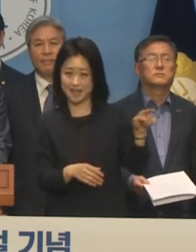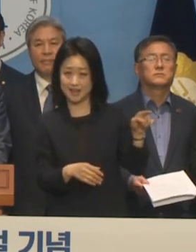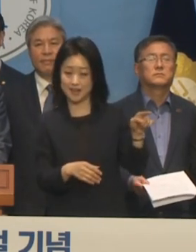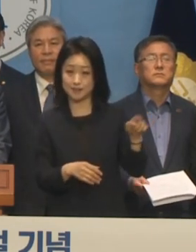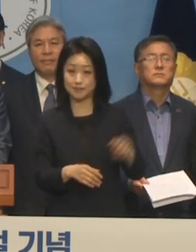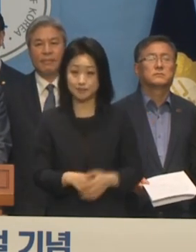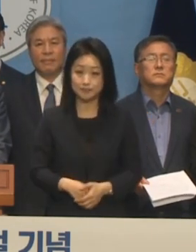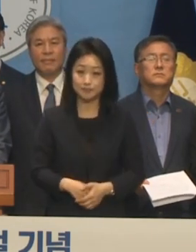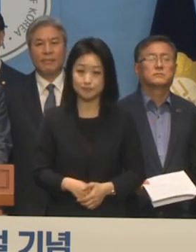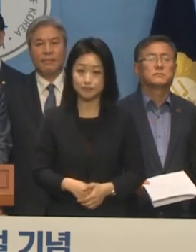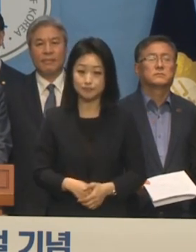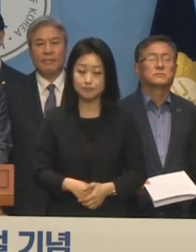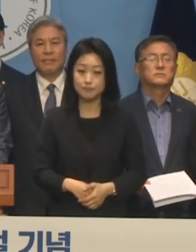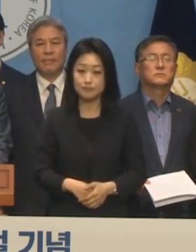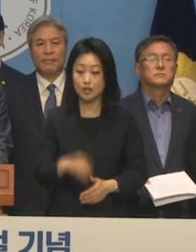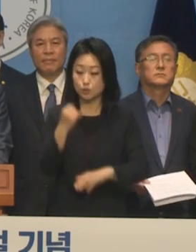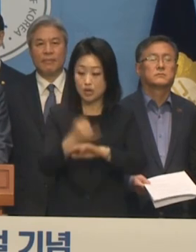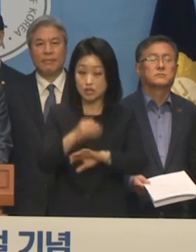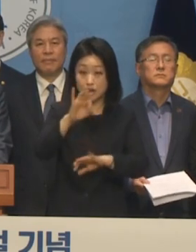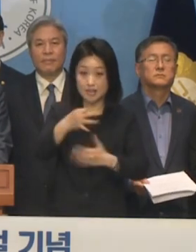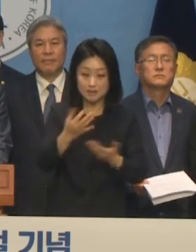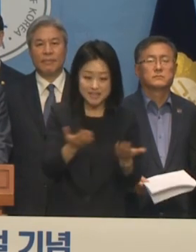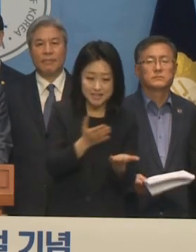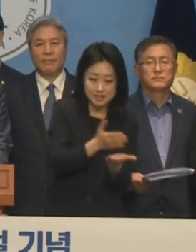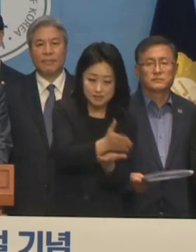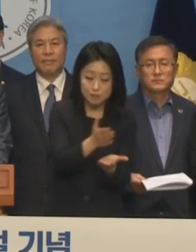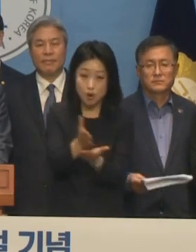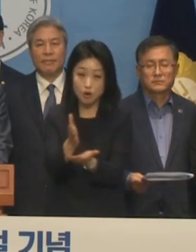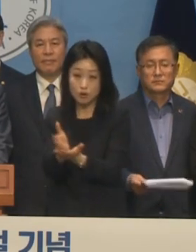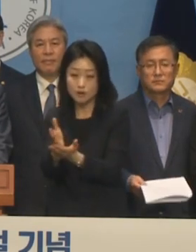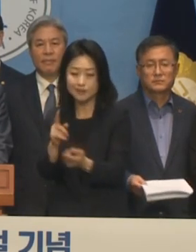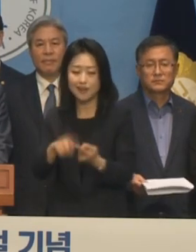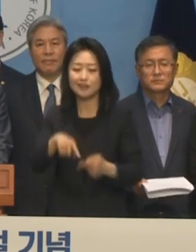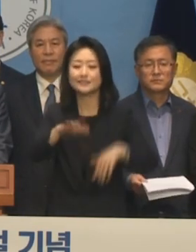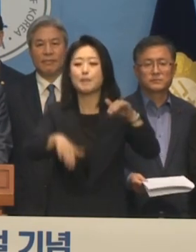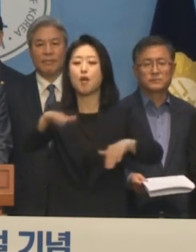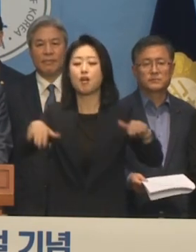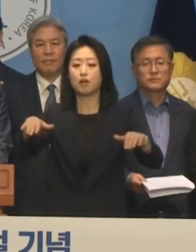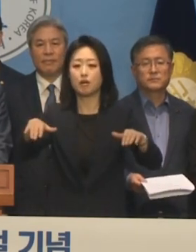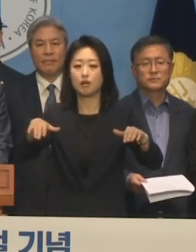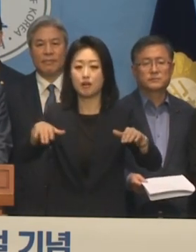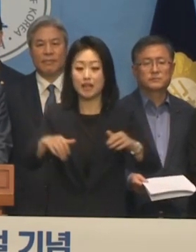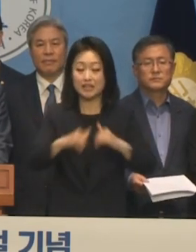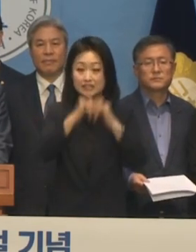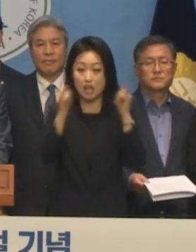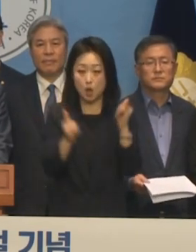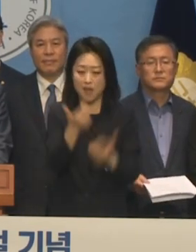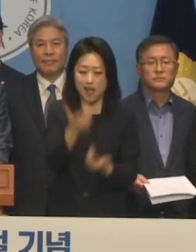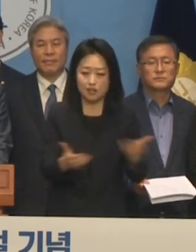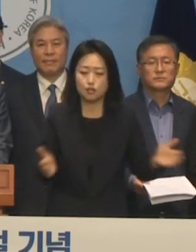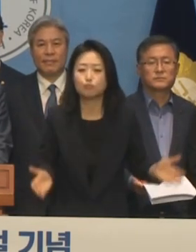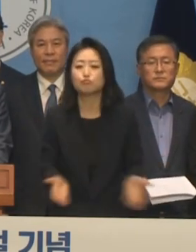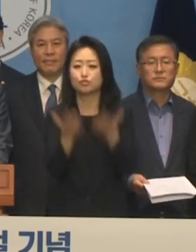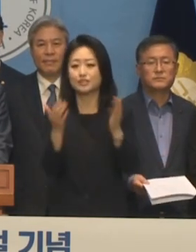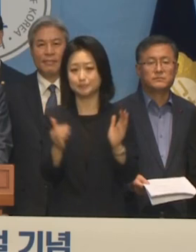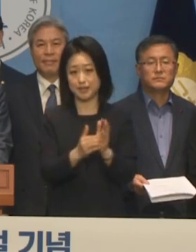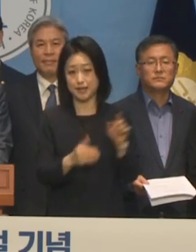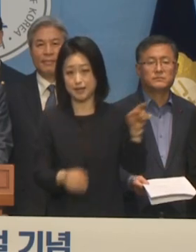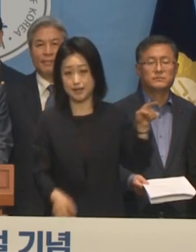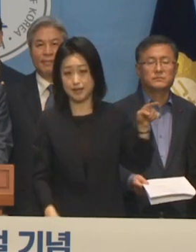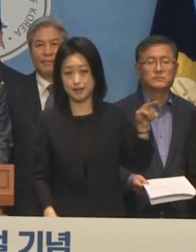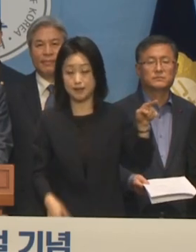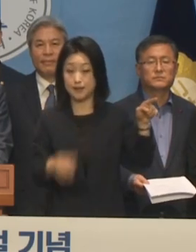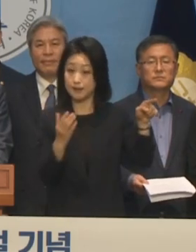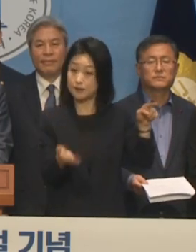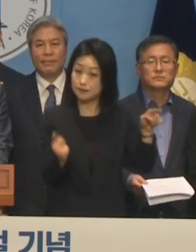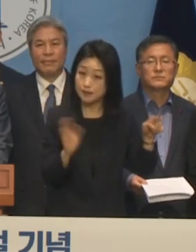최저임금 업종별 차등 적용을 추진해 차별을 노골화하고 사회 갈등을 부추기고 있습니다.